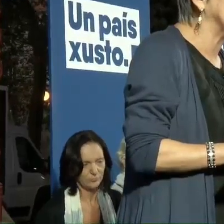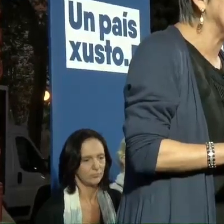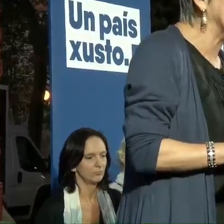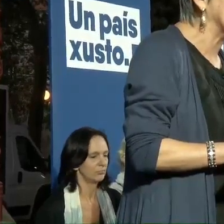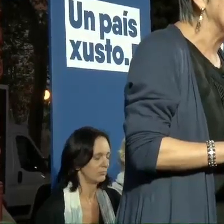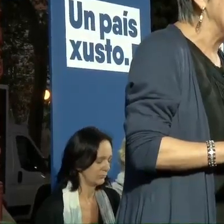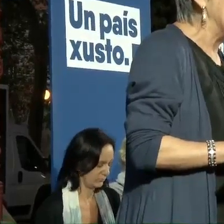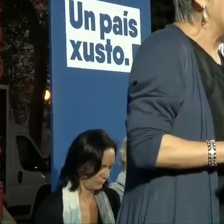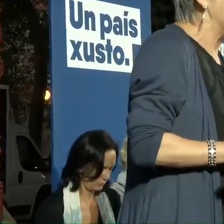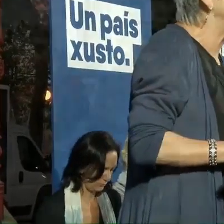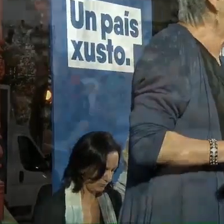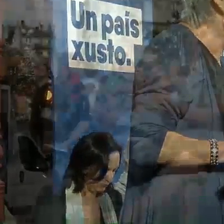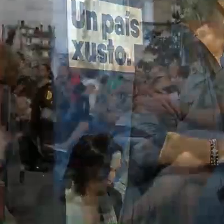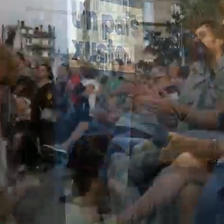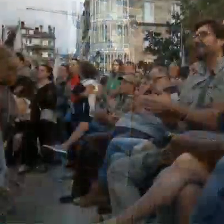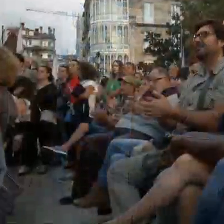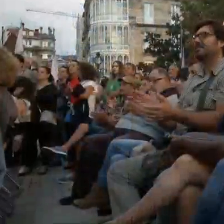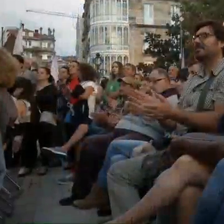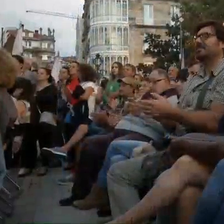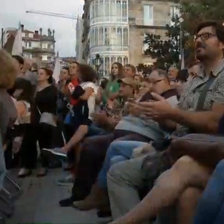castigadas a ser as